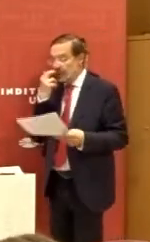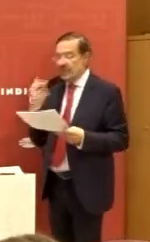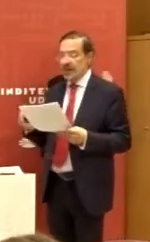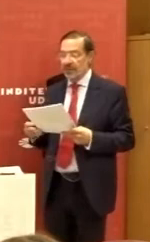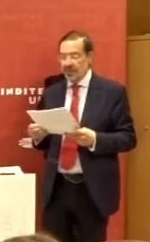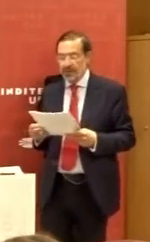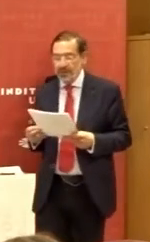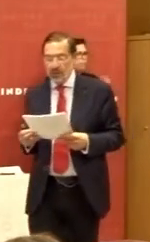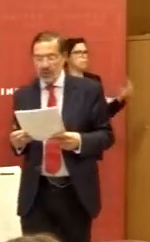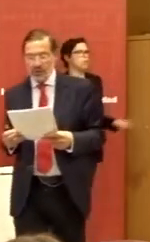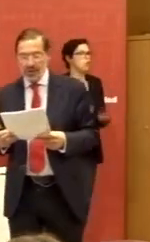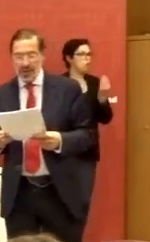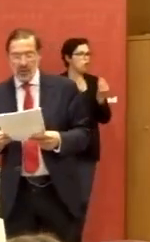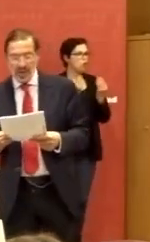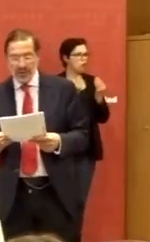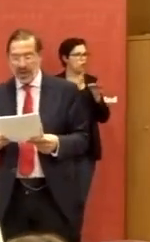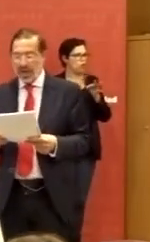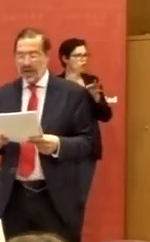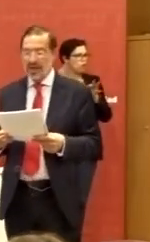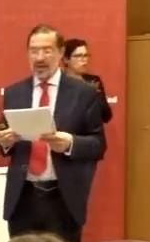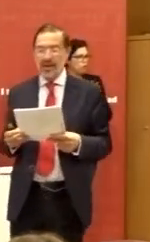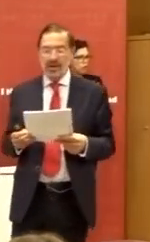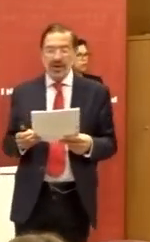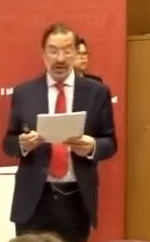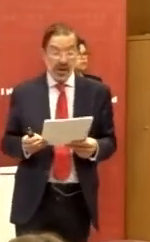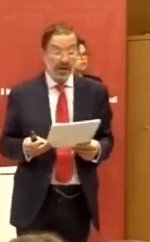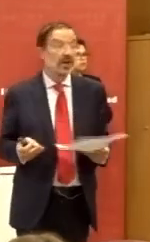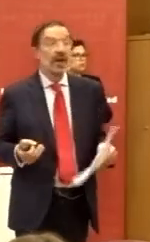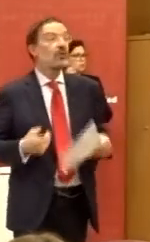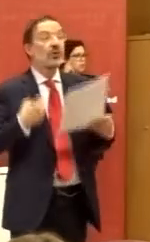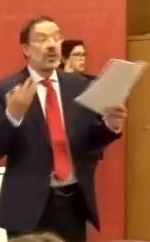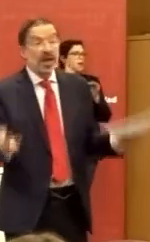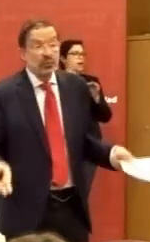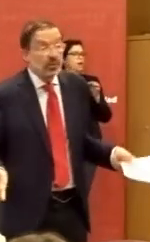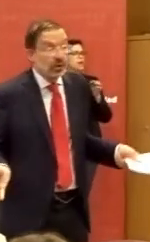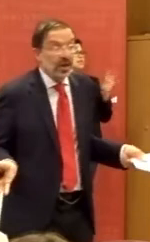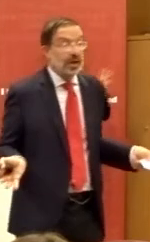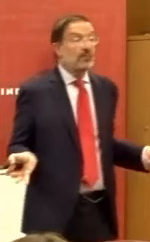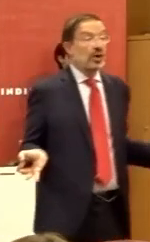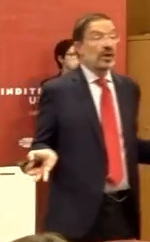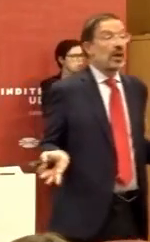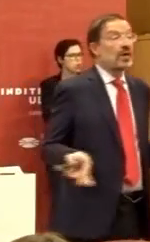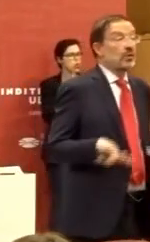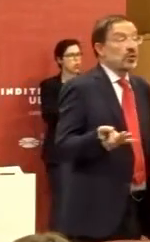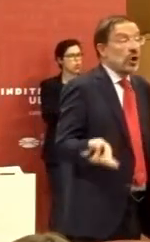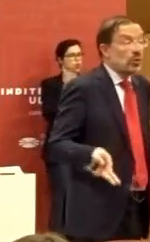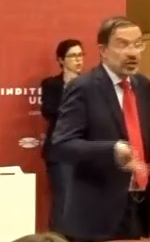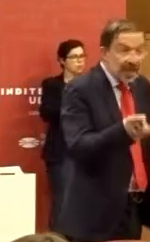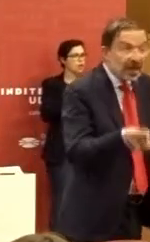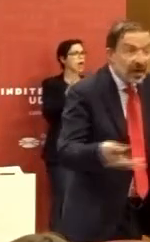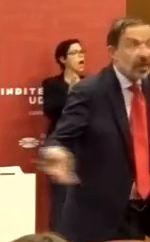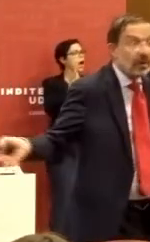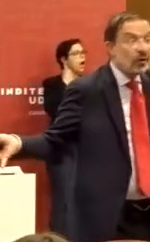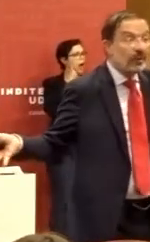adaptativas se ha dado muy especialmente, como os decía, durante la experiencia del intercambio. Es muy importante también poner de relieve que nuestros